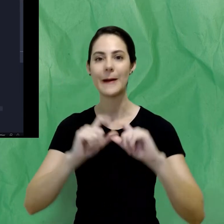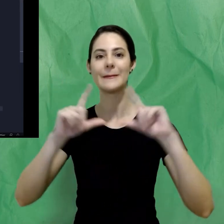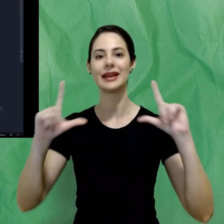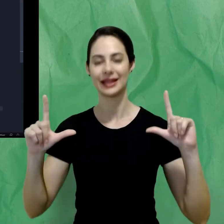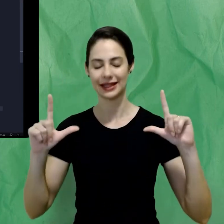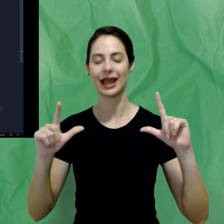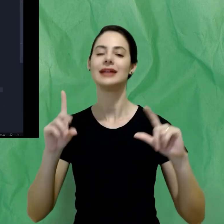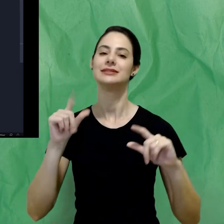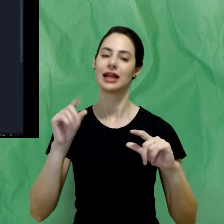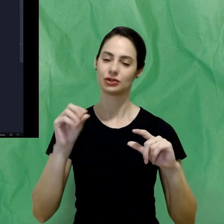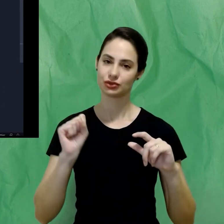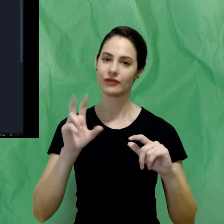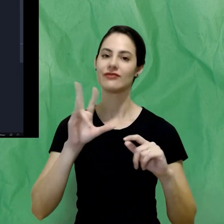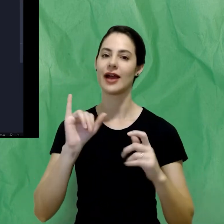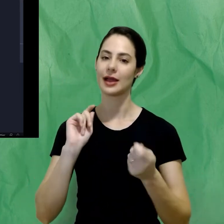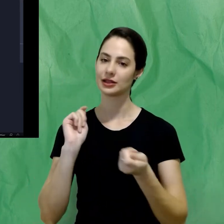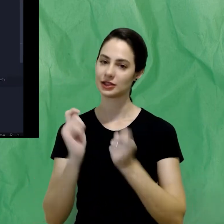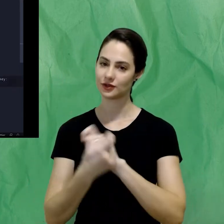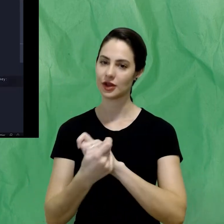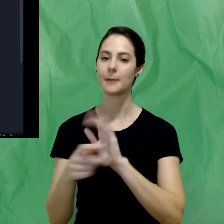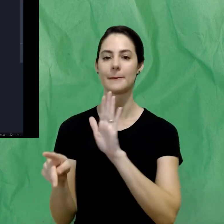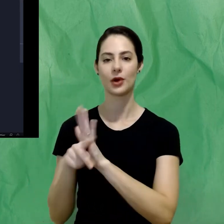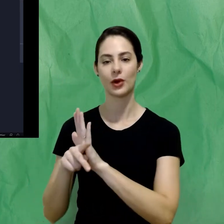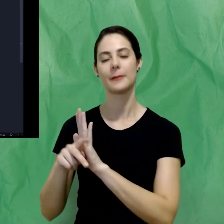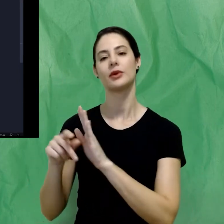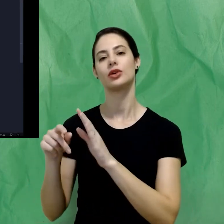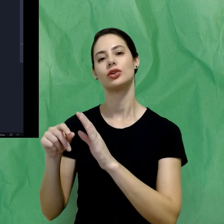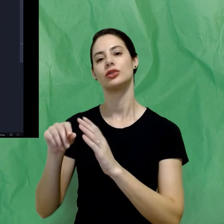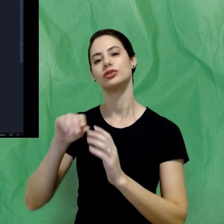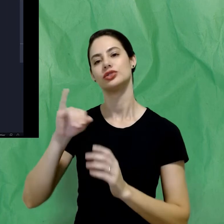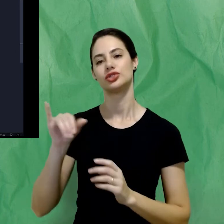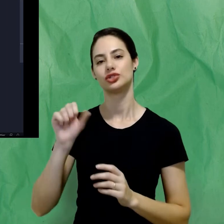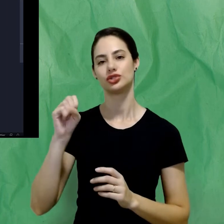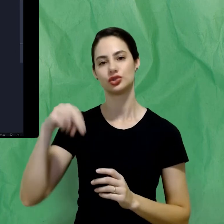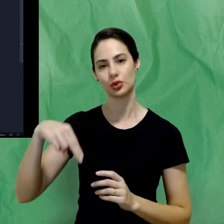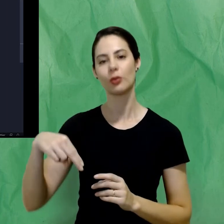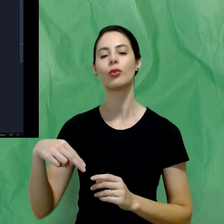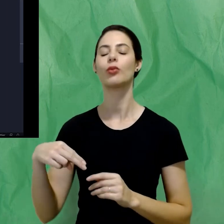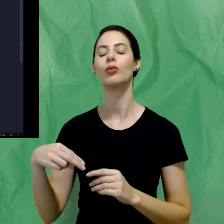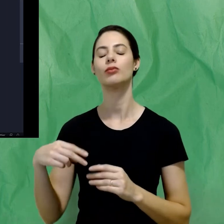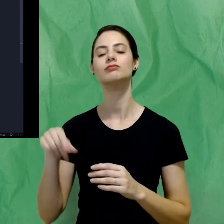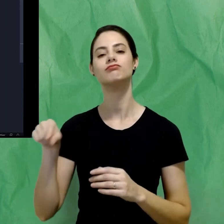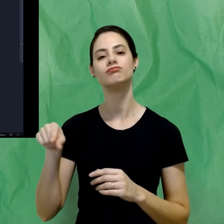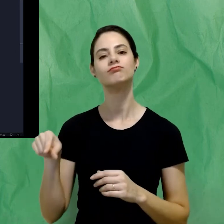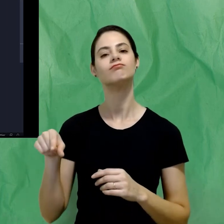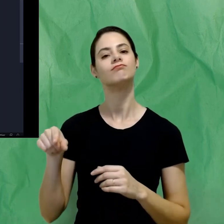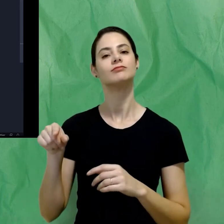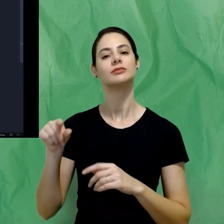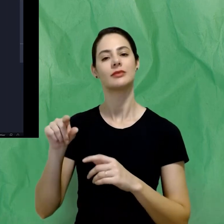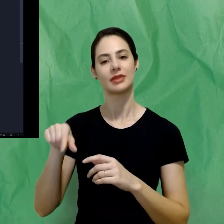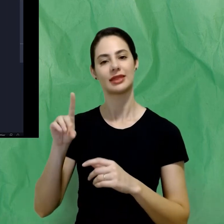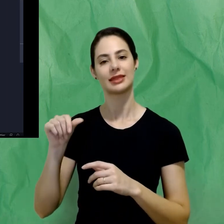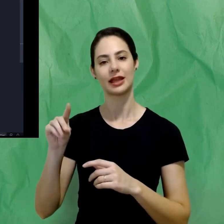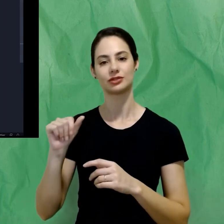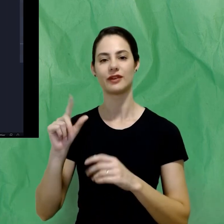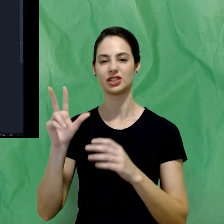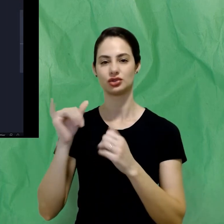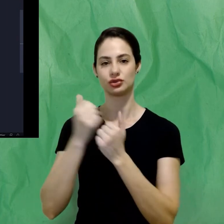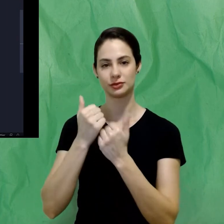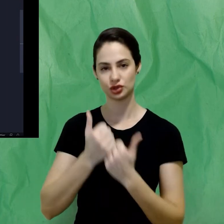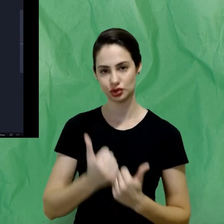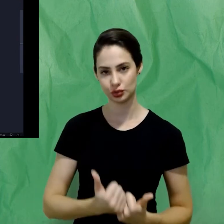desse arquivo, transformar num objeto do JavaScript e pegar esses dados desse objeto e substituir lá nas